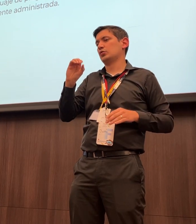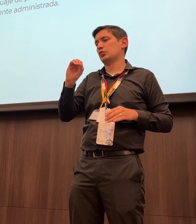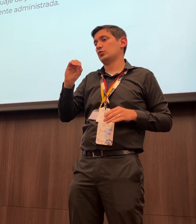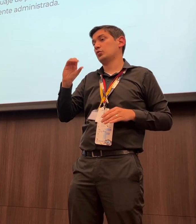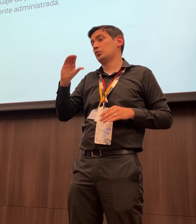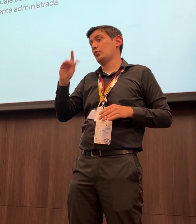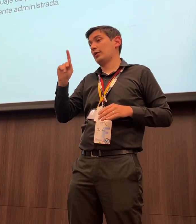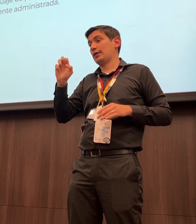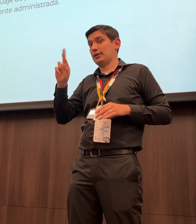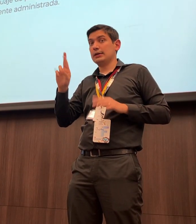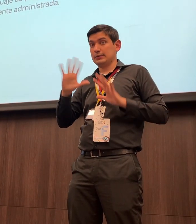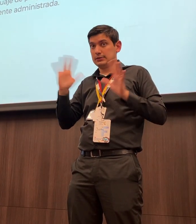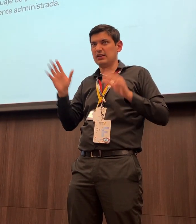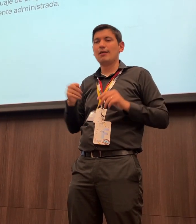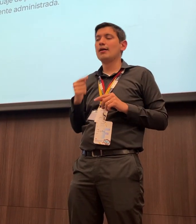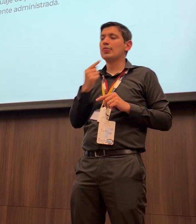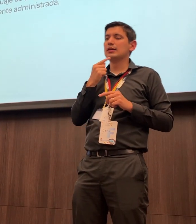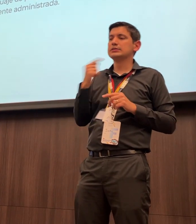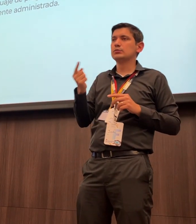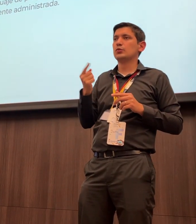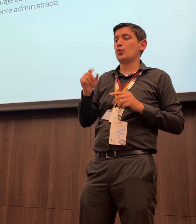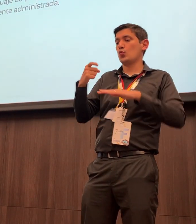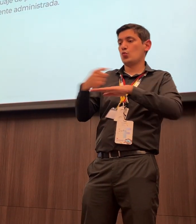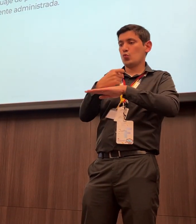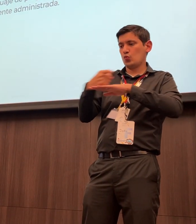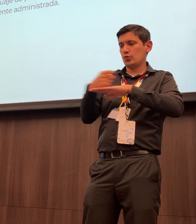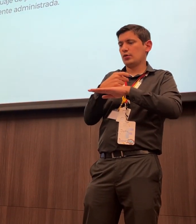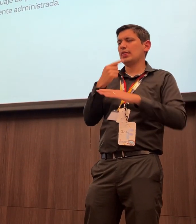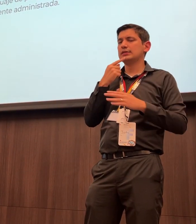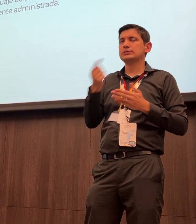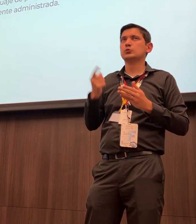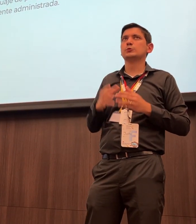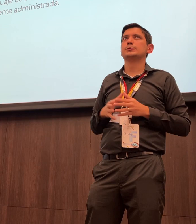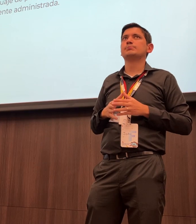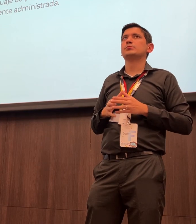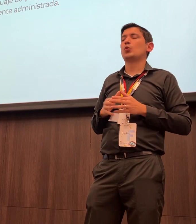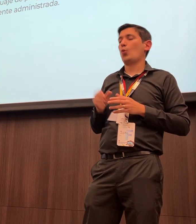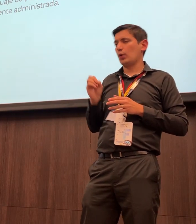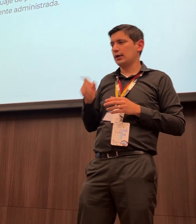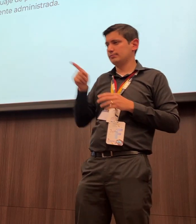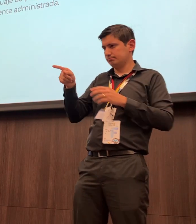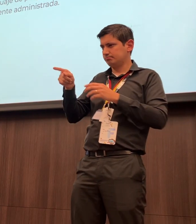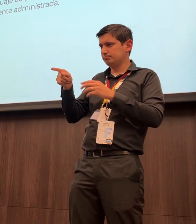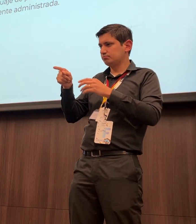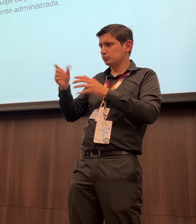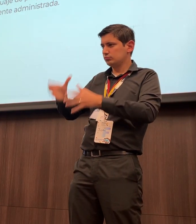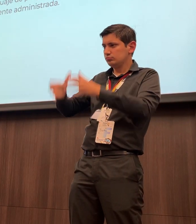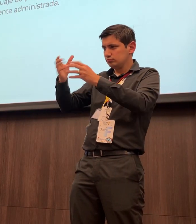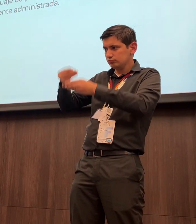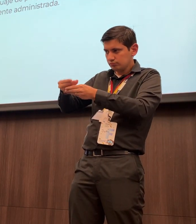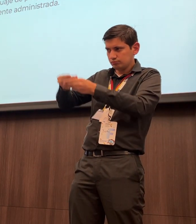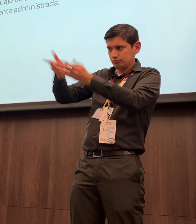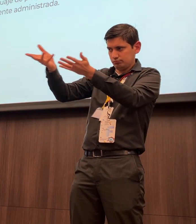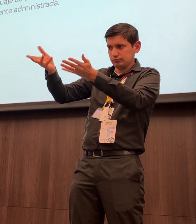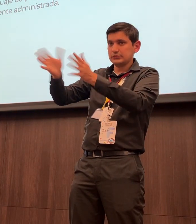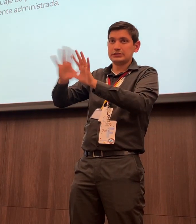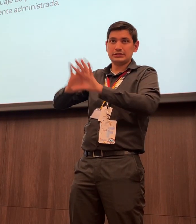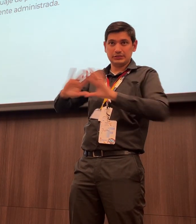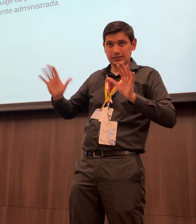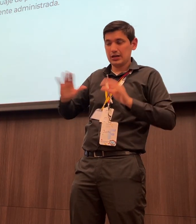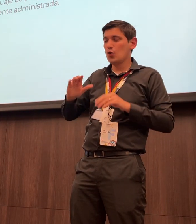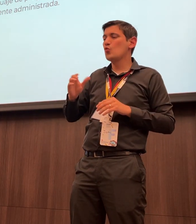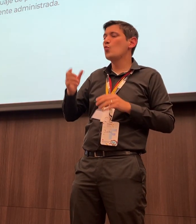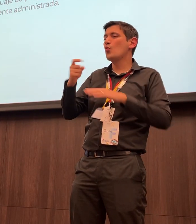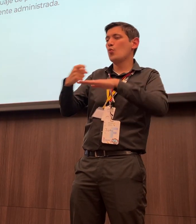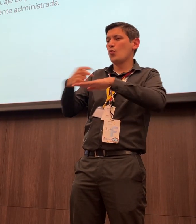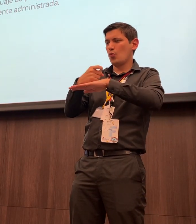ese contenedor, simplemente le decimos a Google Cloud Run, ok, desplegame este contenedor, y bueno, ya después Google Cloud Run